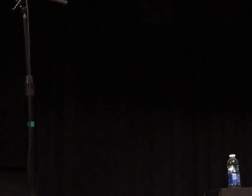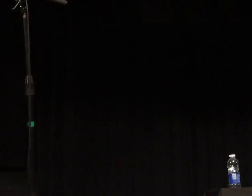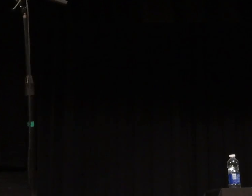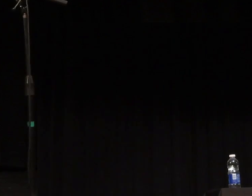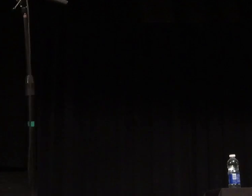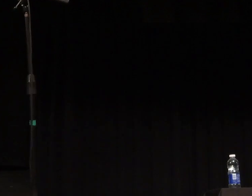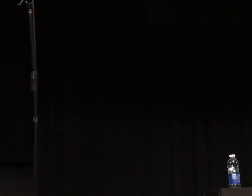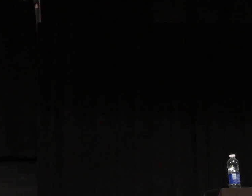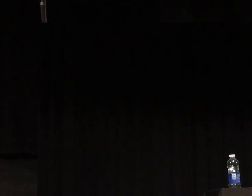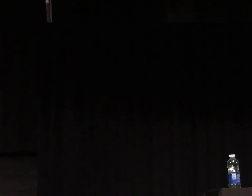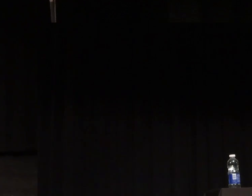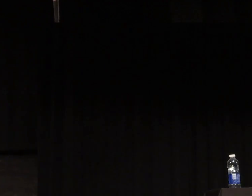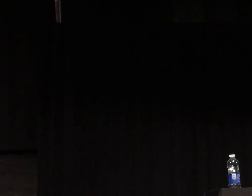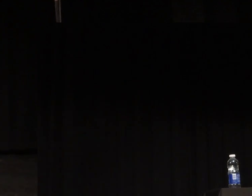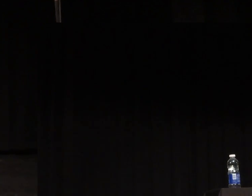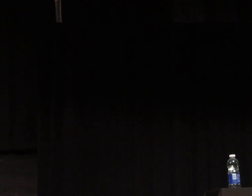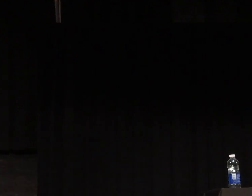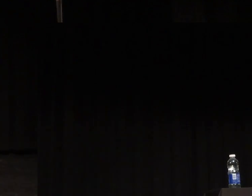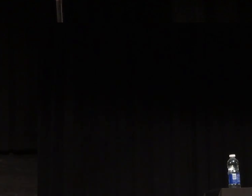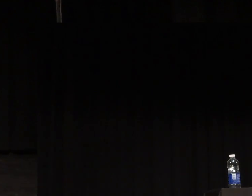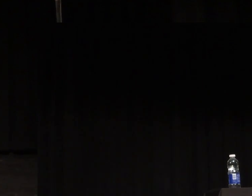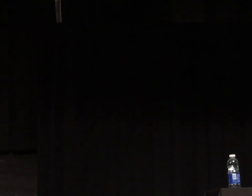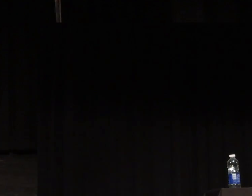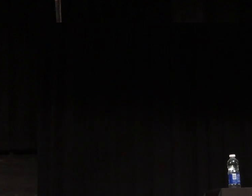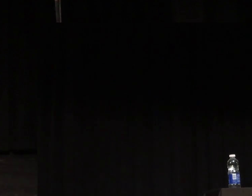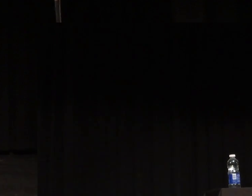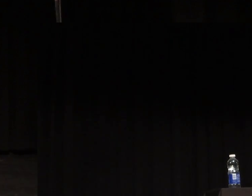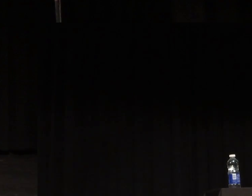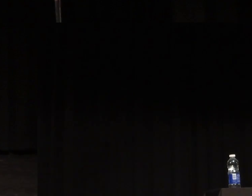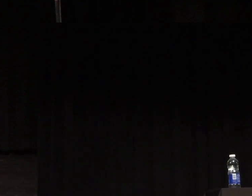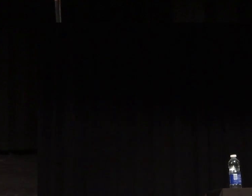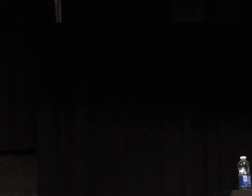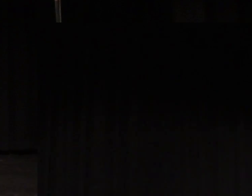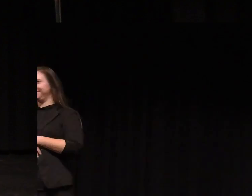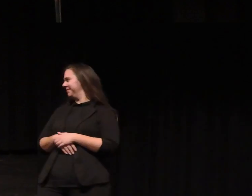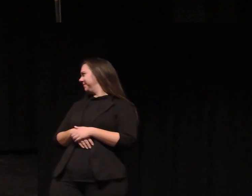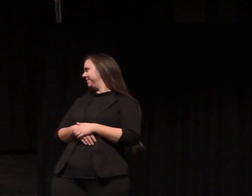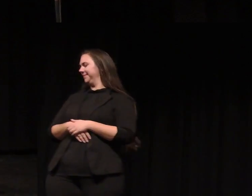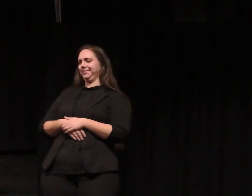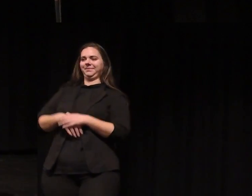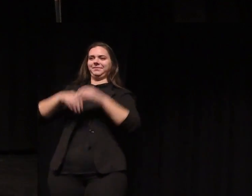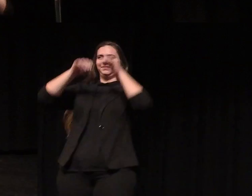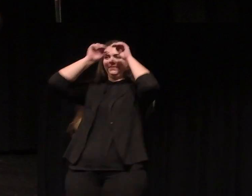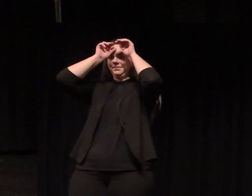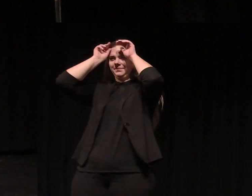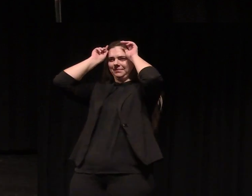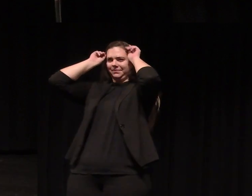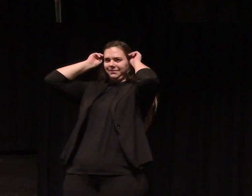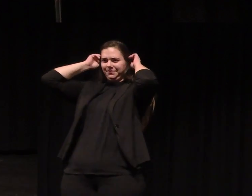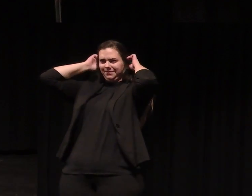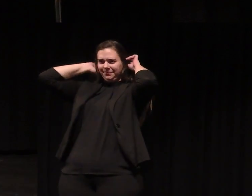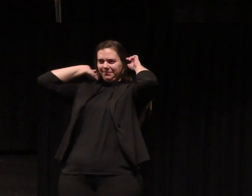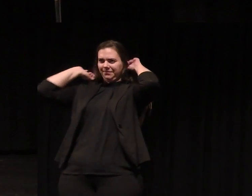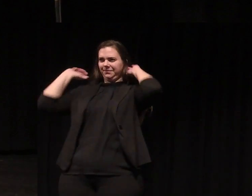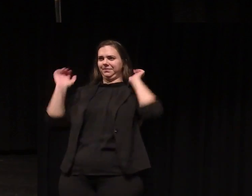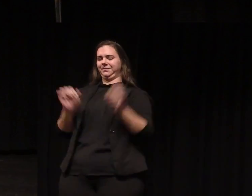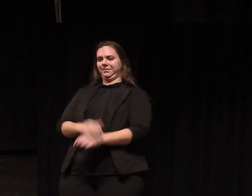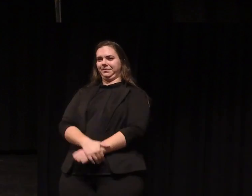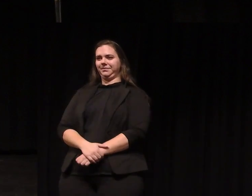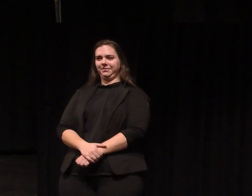Je suis un petit peu plus courte, moi, alors je vais... Voilà. Sinon, je vais paclaw avec ma main si je fais pas